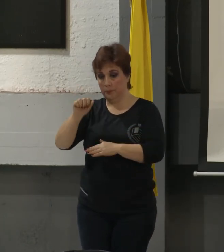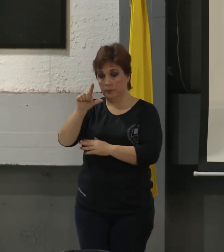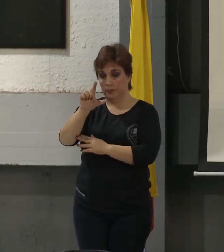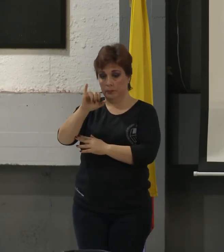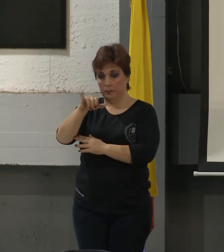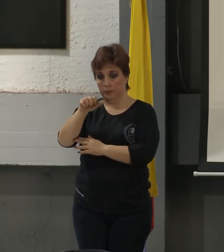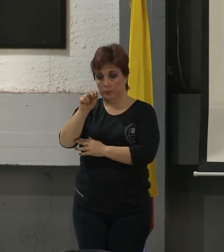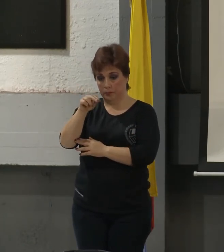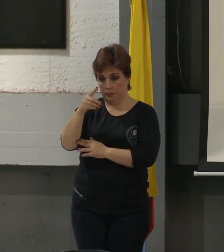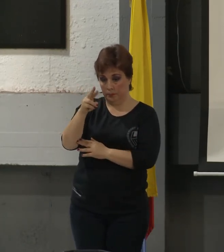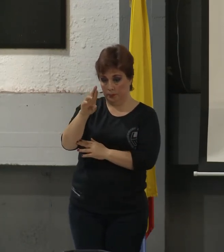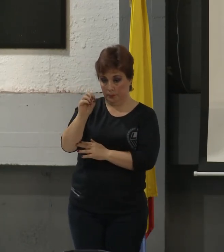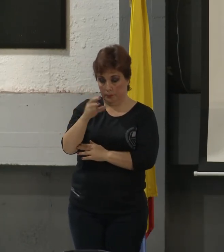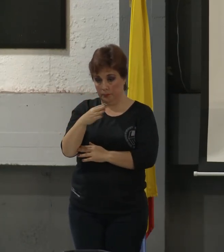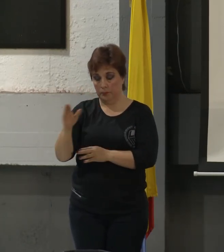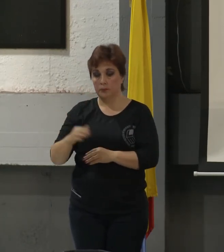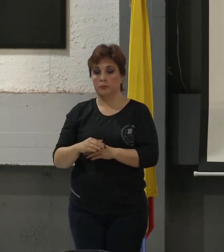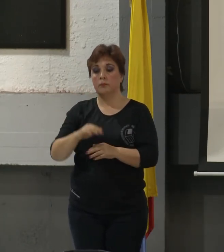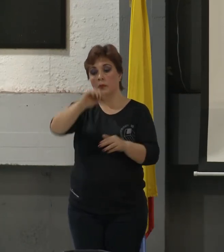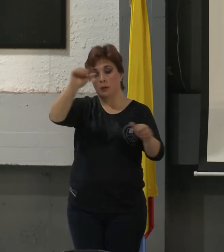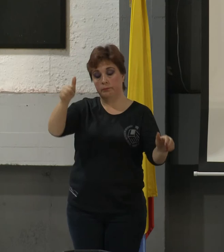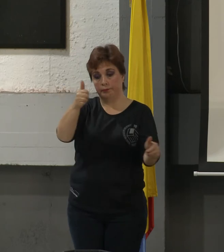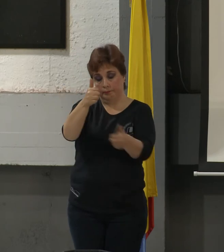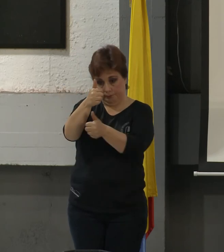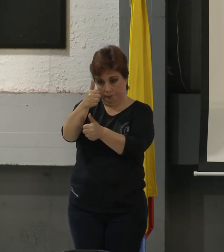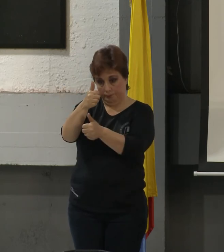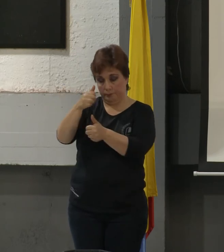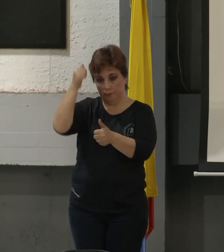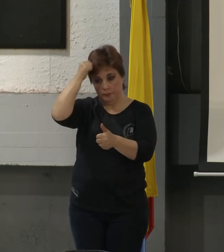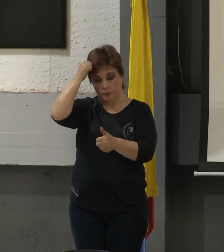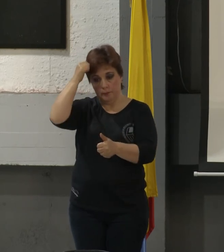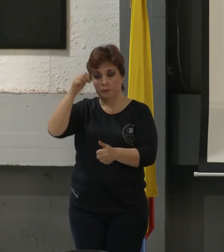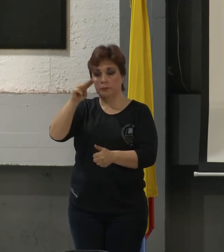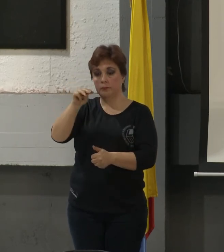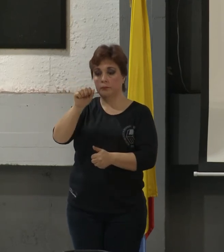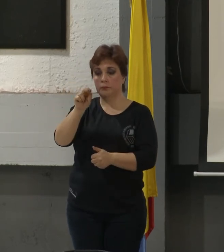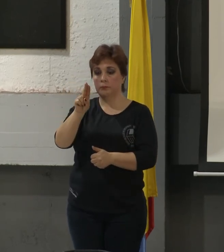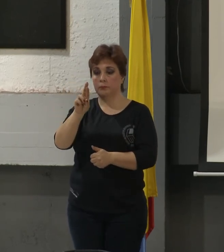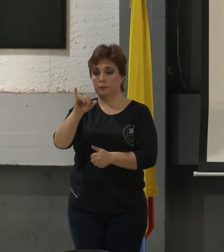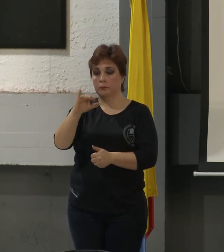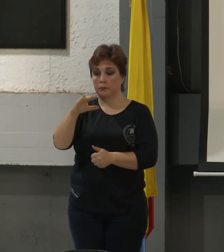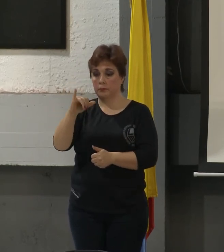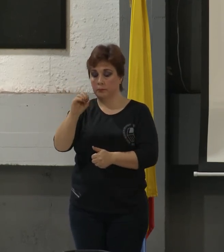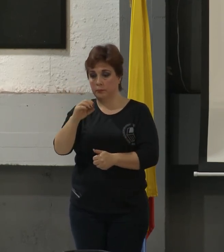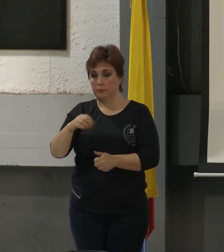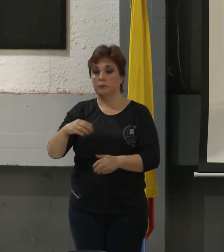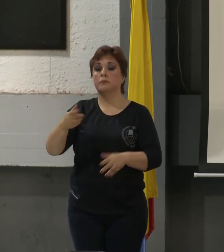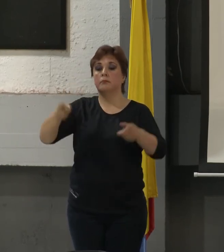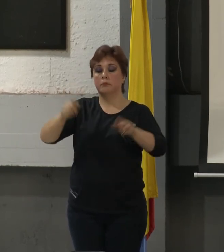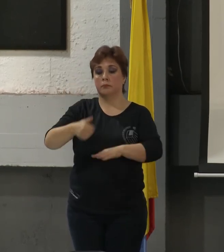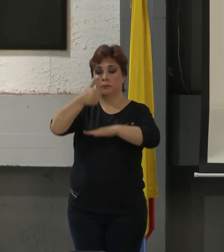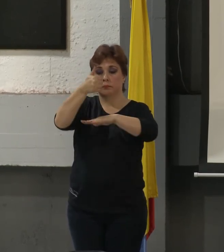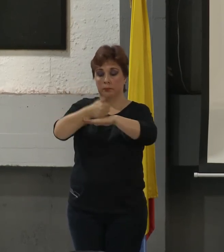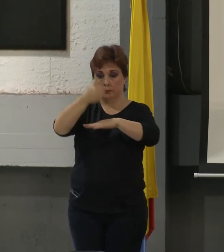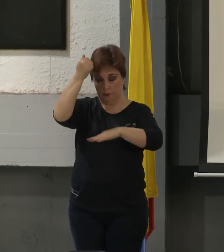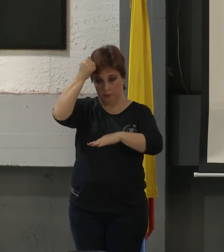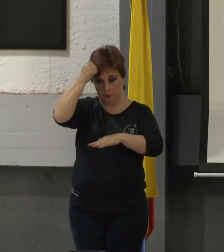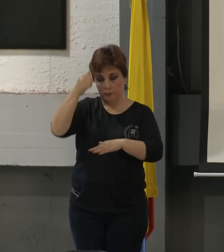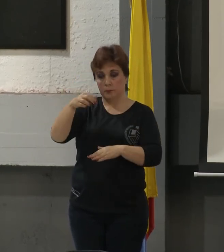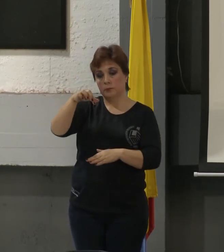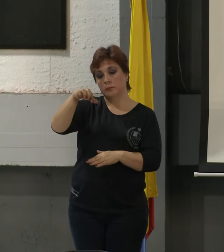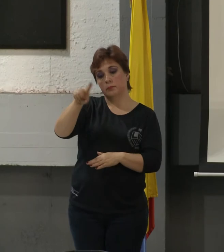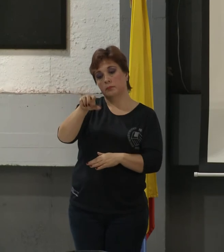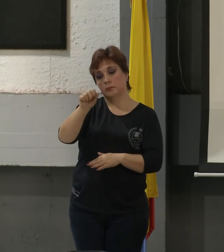alejandro álvarez el vicerrector académico profesor mauricio bautista la directora del departamento de posgrado profesora sandra guido